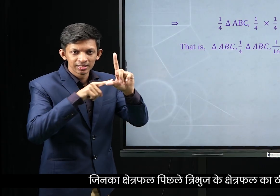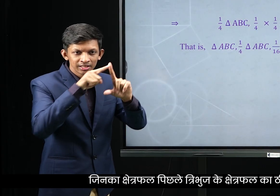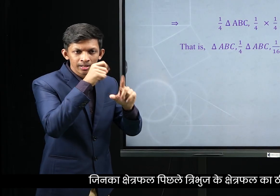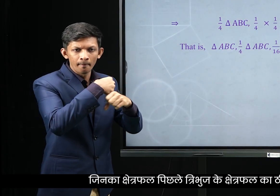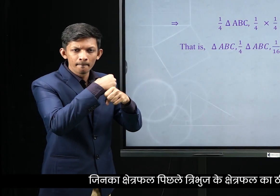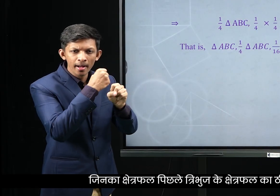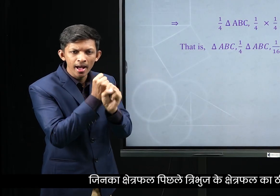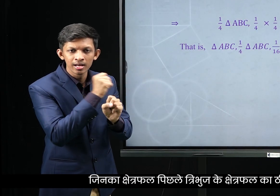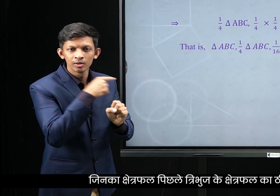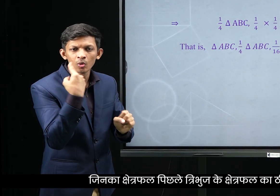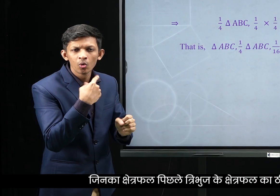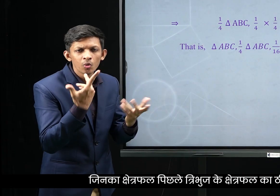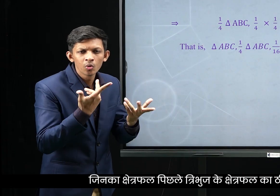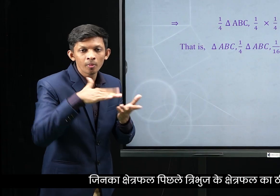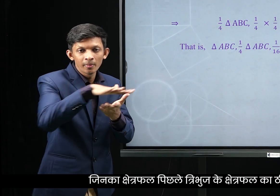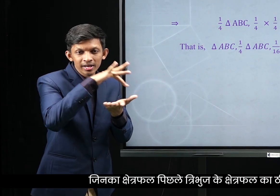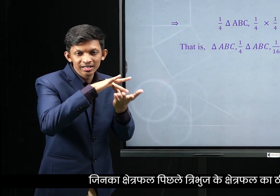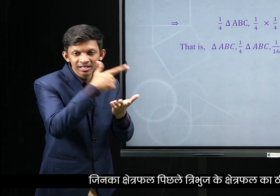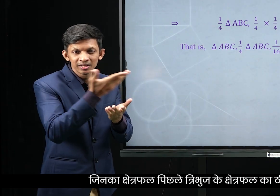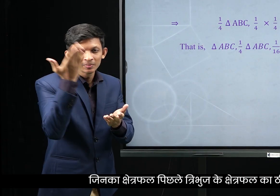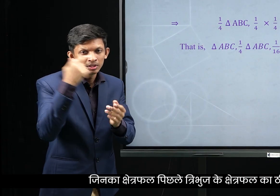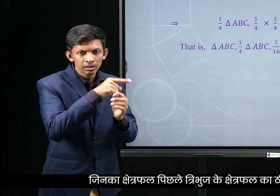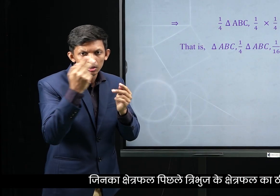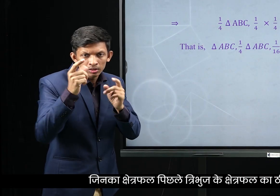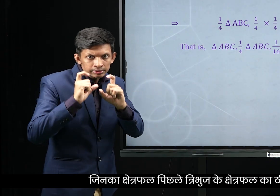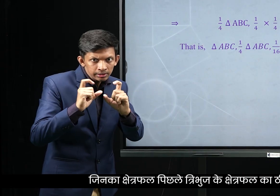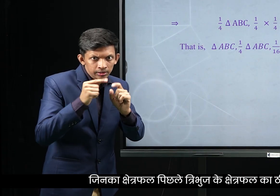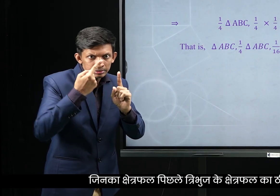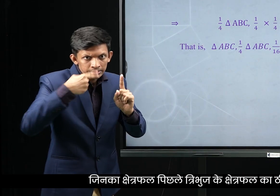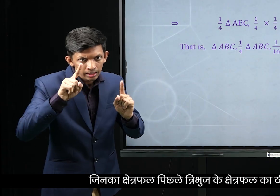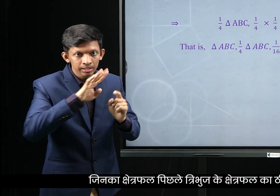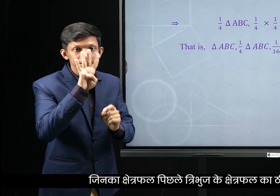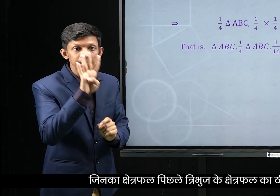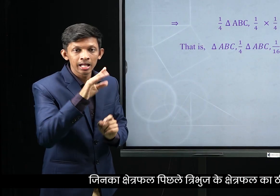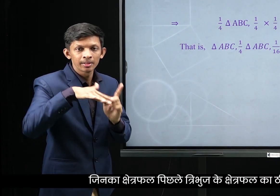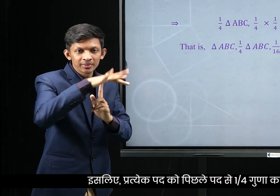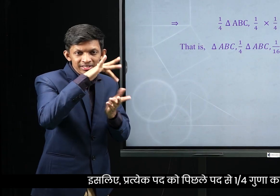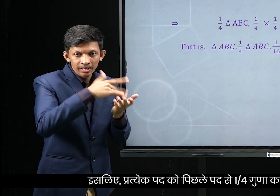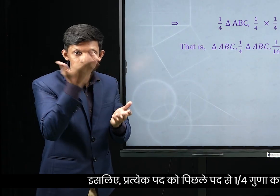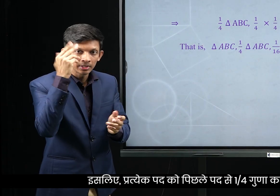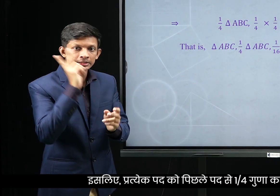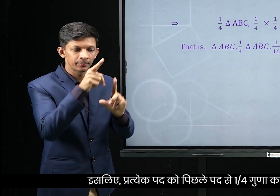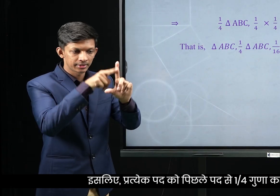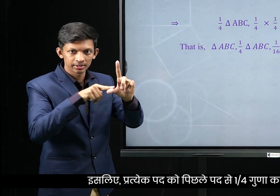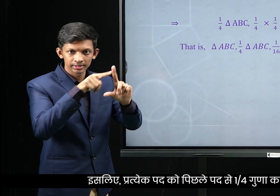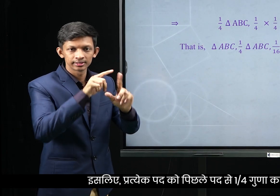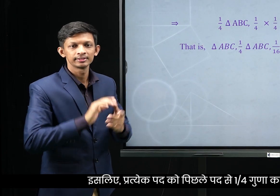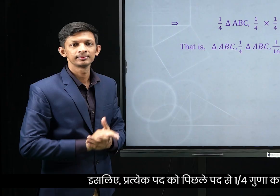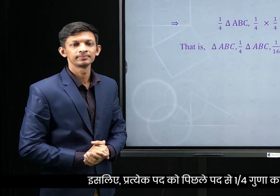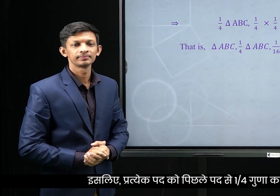जिनका क्षेत्रफल पिछले त्रिभुज को क्षेत्रफल का ठीक 1/4 होता है। इसलिए प्रत्येक पद को पिछले पद